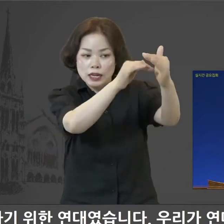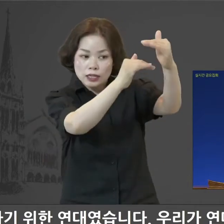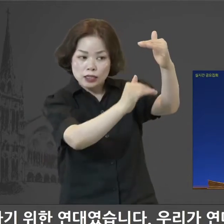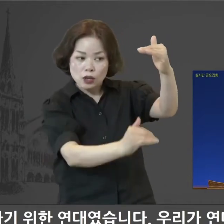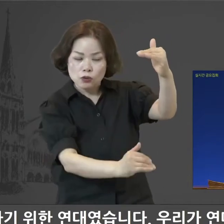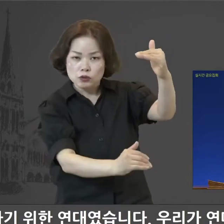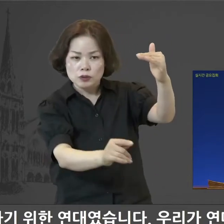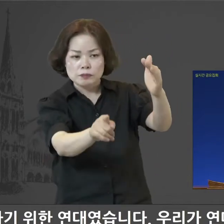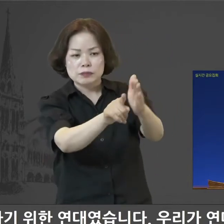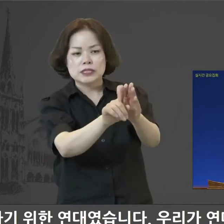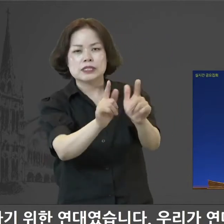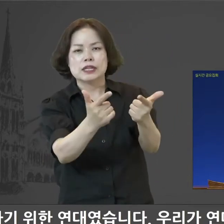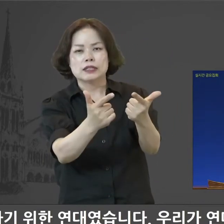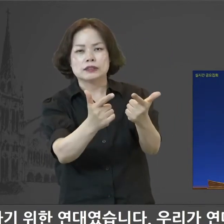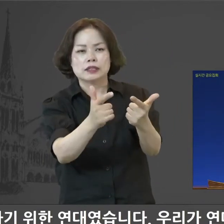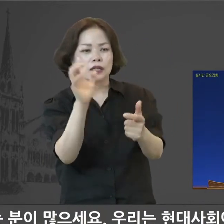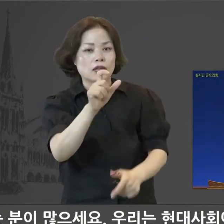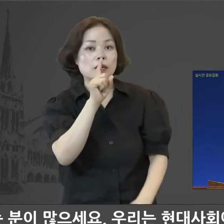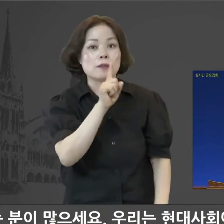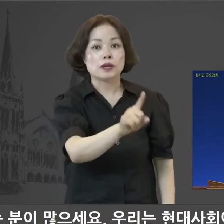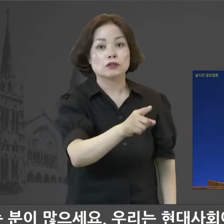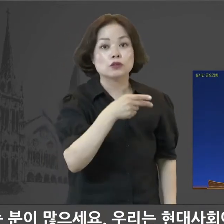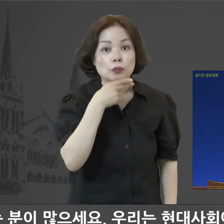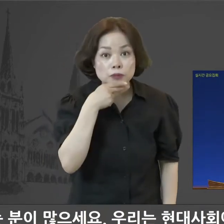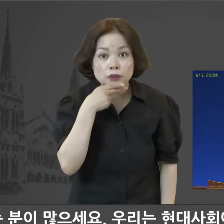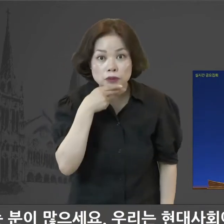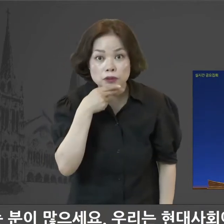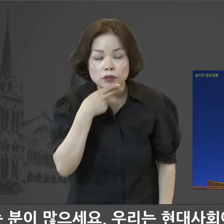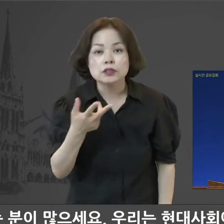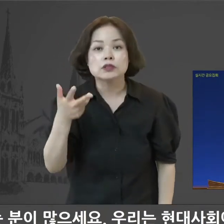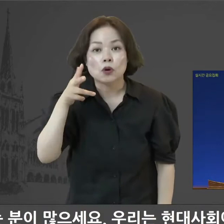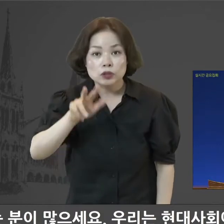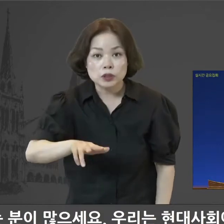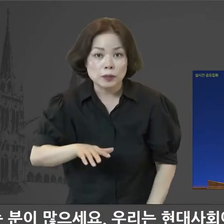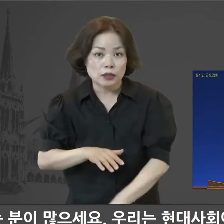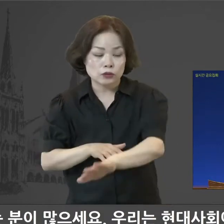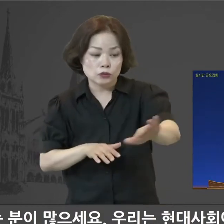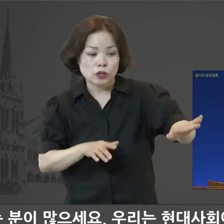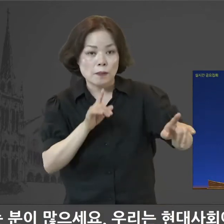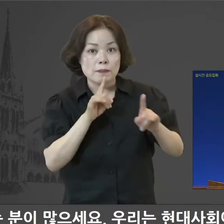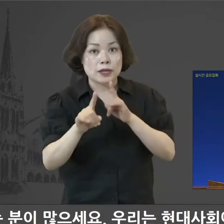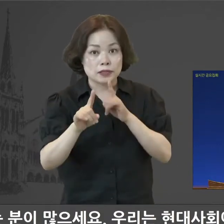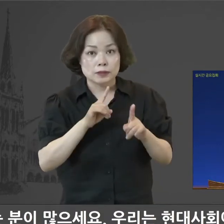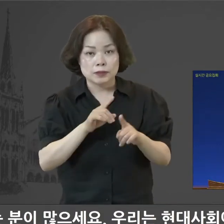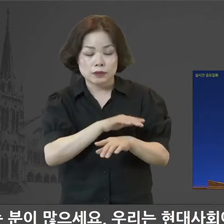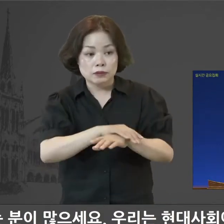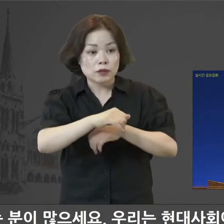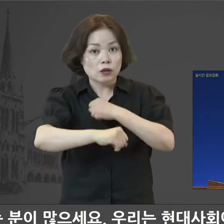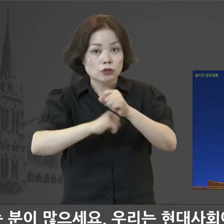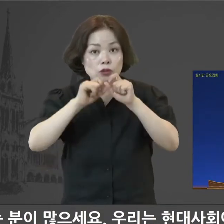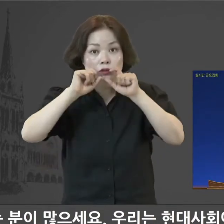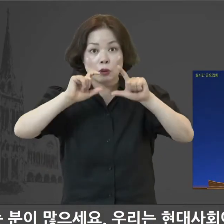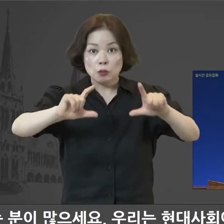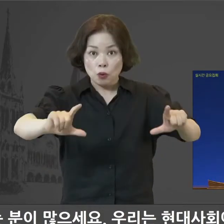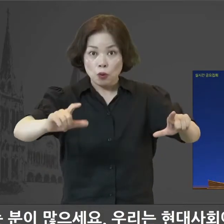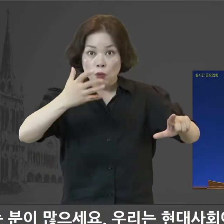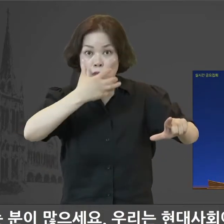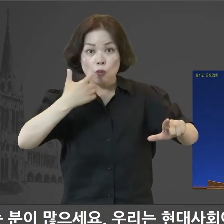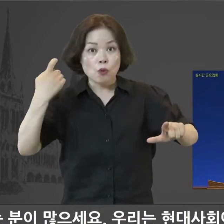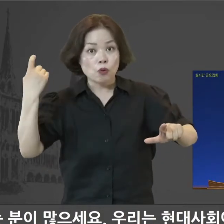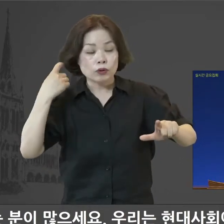안 믿는 사람에게 강요할 수 없어요. 그런데 우리가 말씀을 자유롭게 선포하고